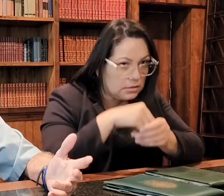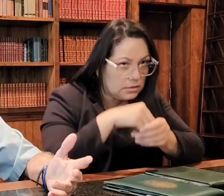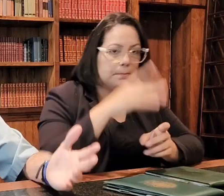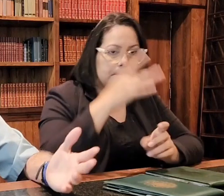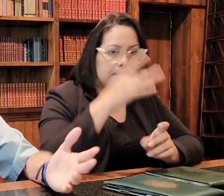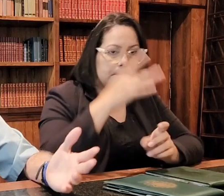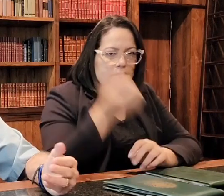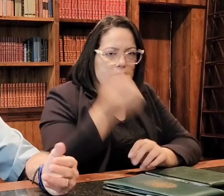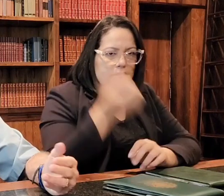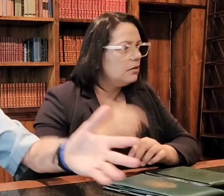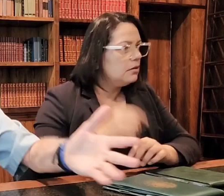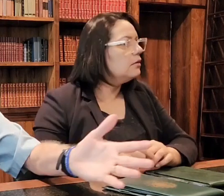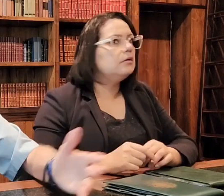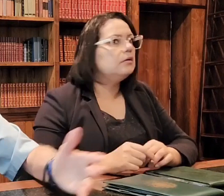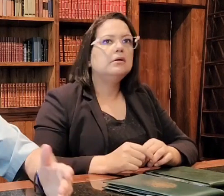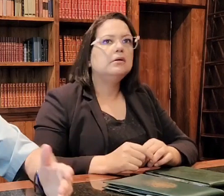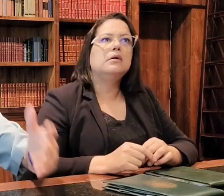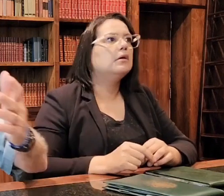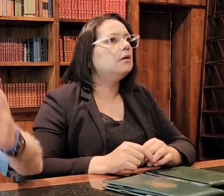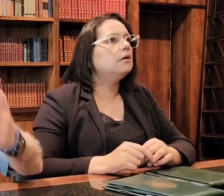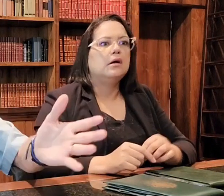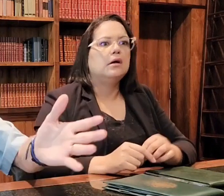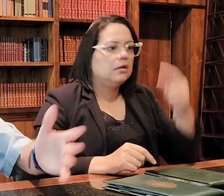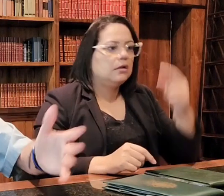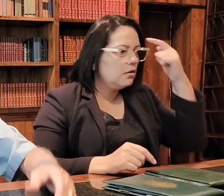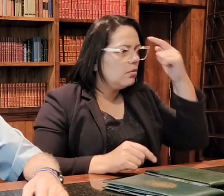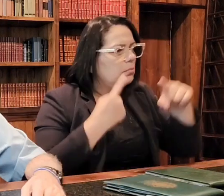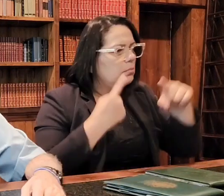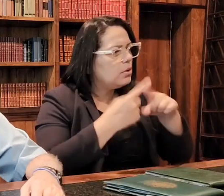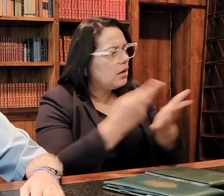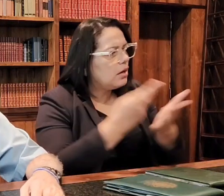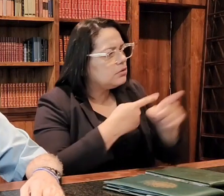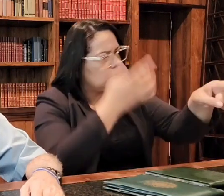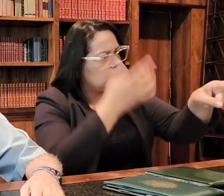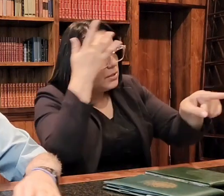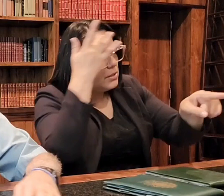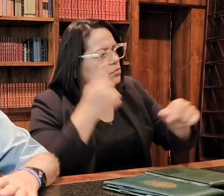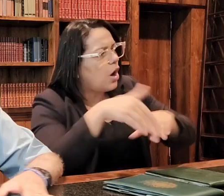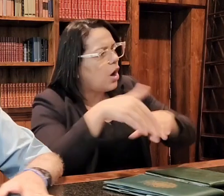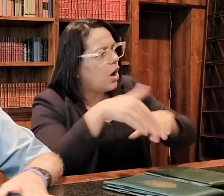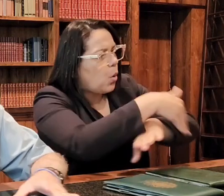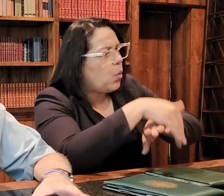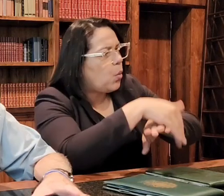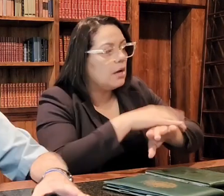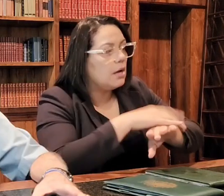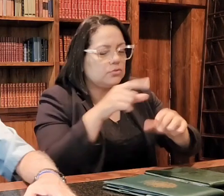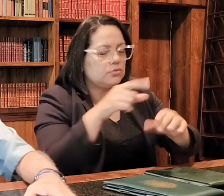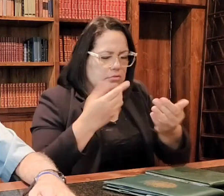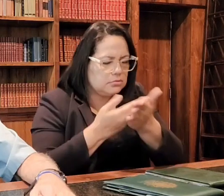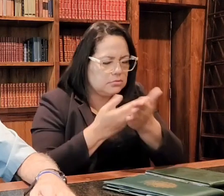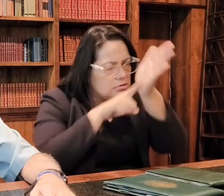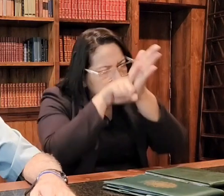a estudar, né, por que que tivemos essas manifestações pelo Brasil. Espontânea.